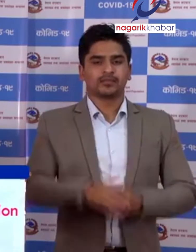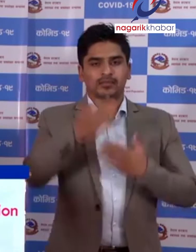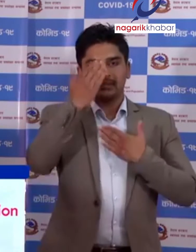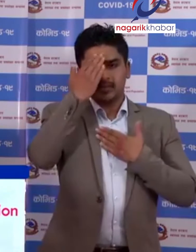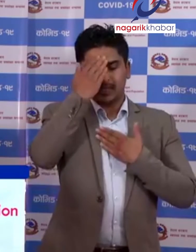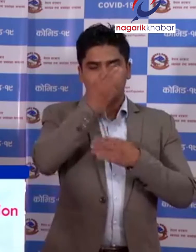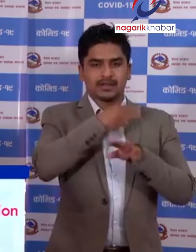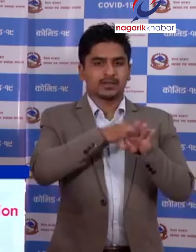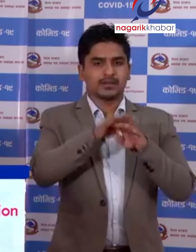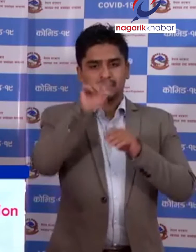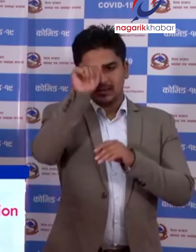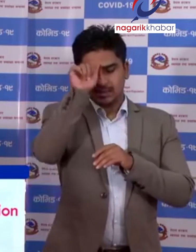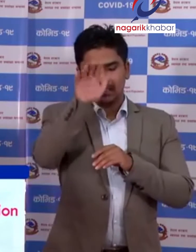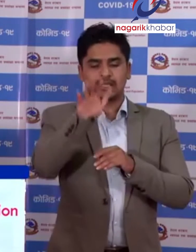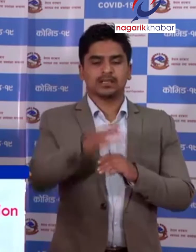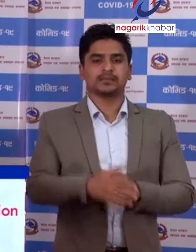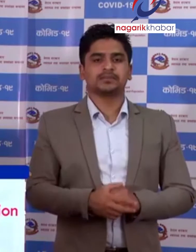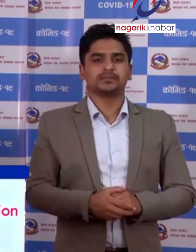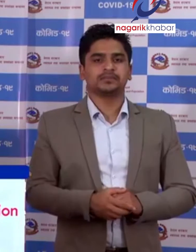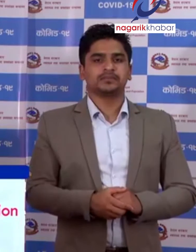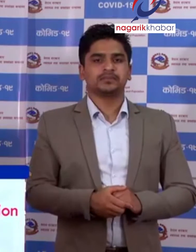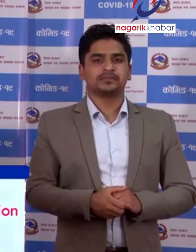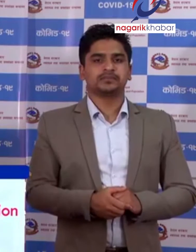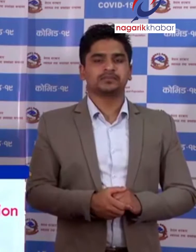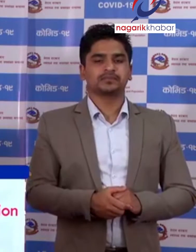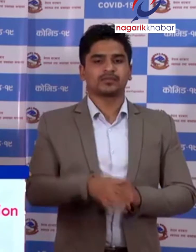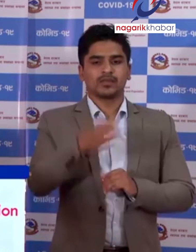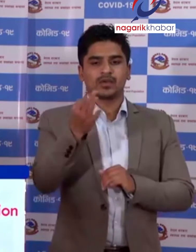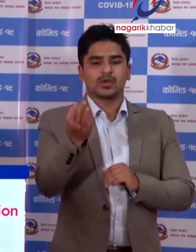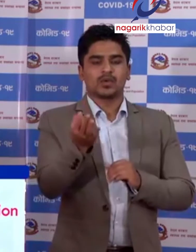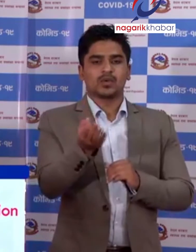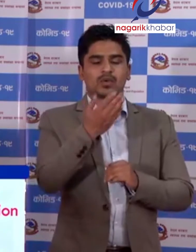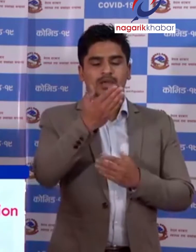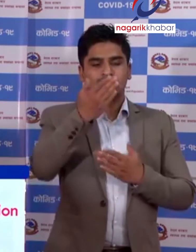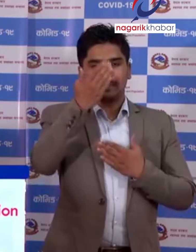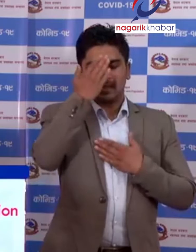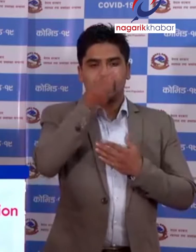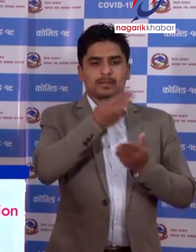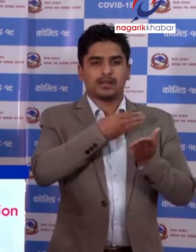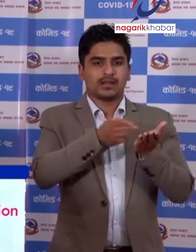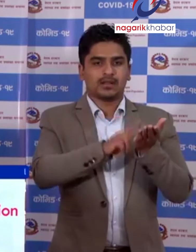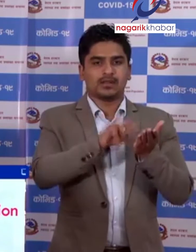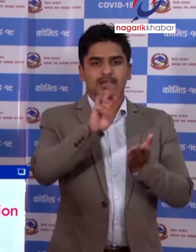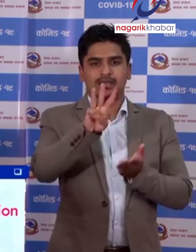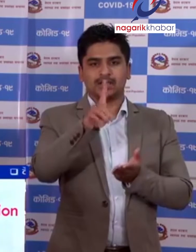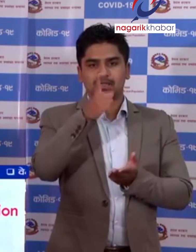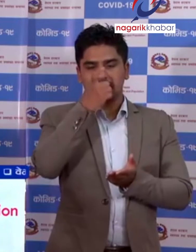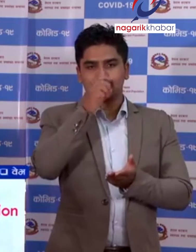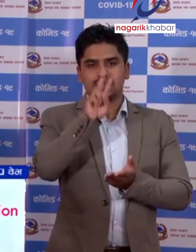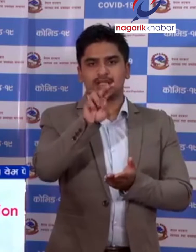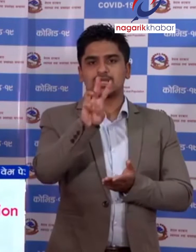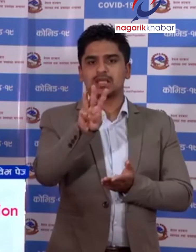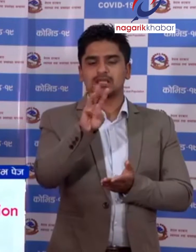संक्रमित व्यक्तिहरूको विवरण प्रस्तुत गर्न चाहन्छु। नयाँ संक्रमितको संख्या 323